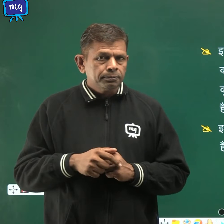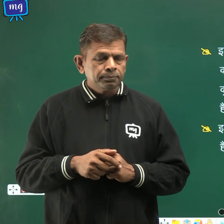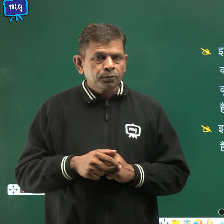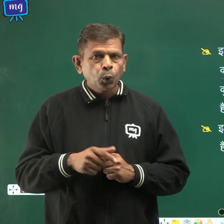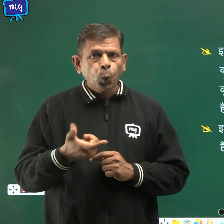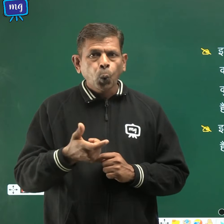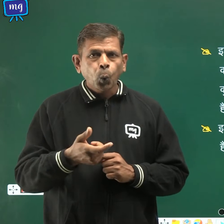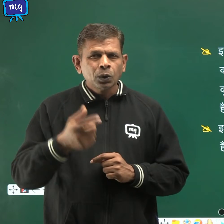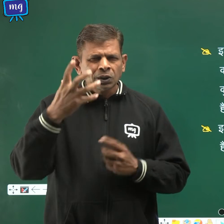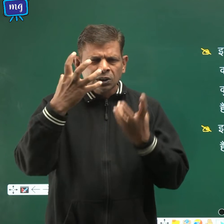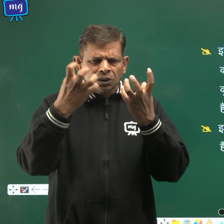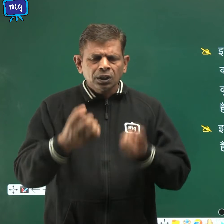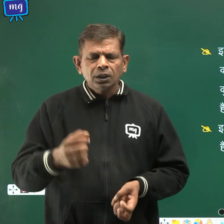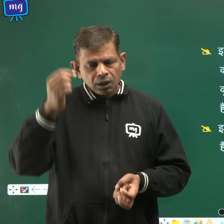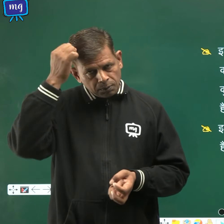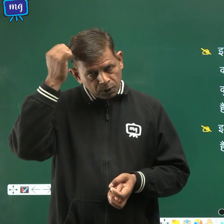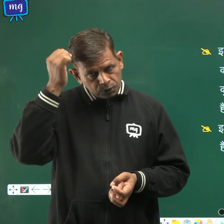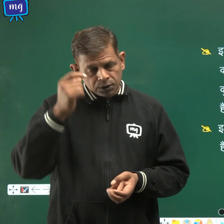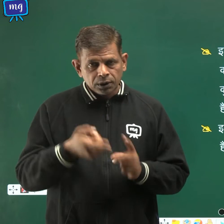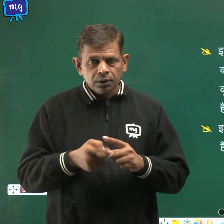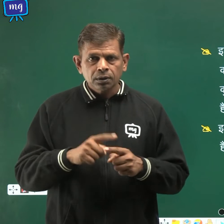को सूखे बालों से